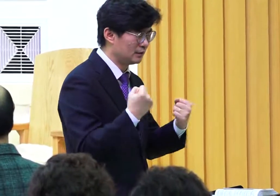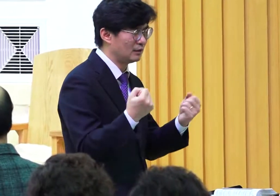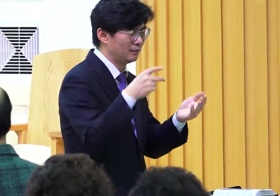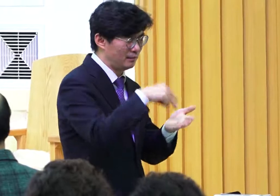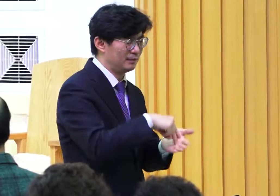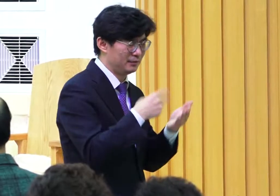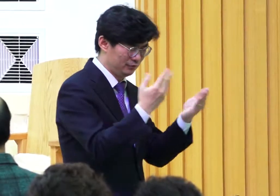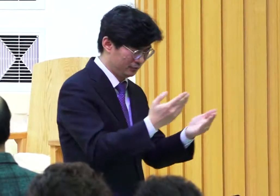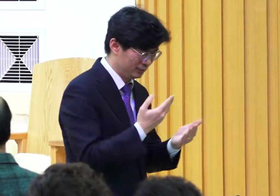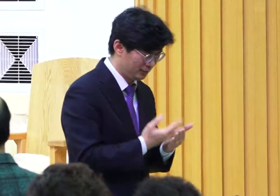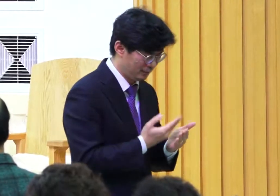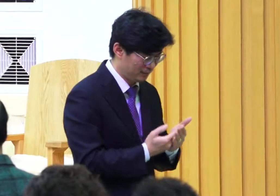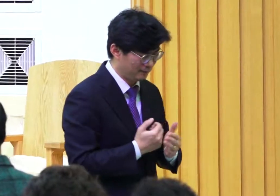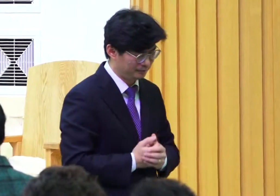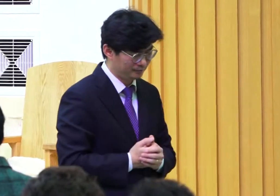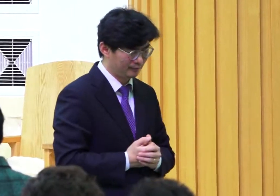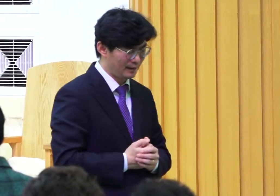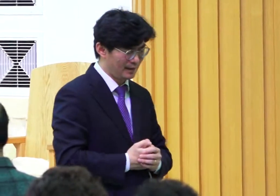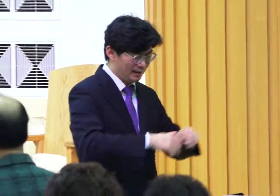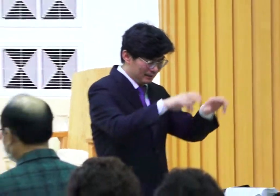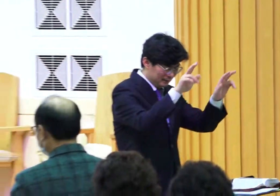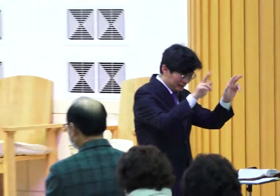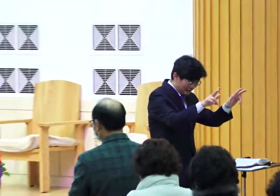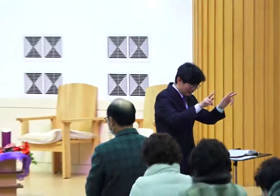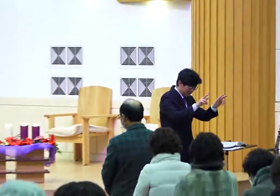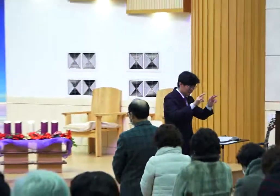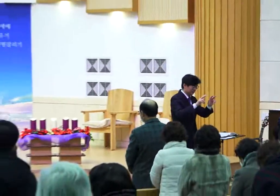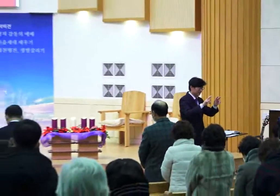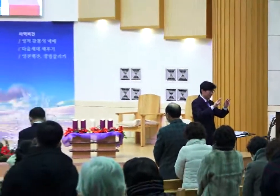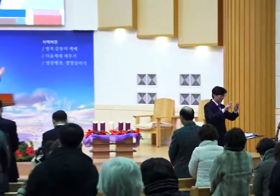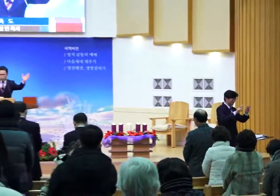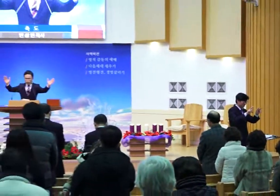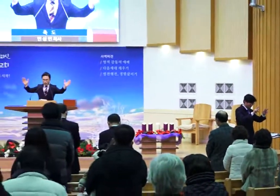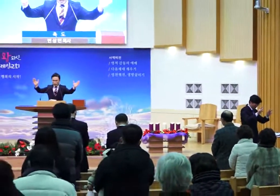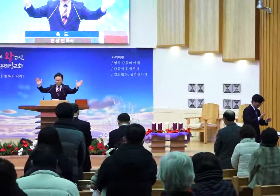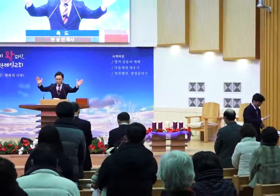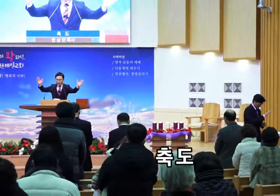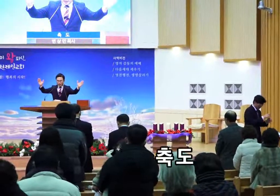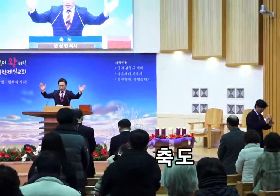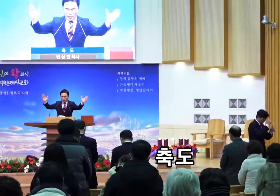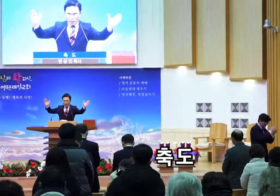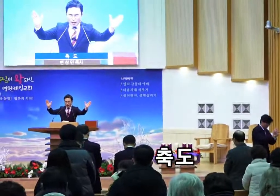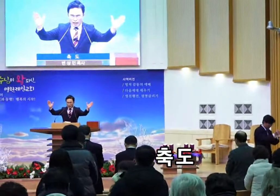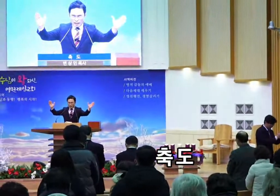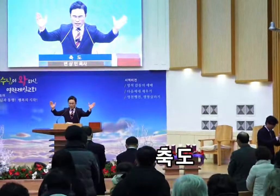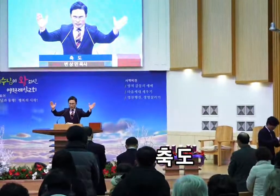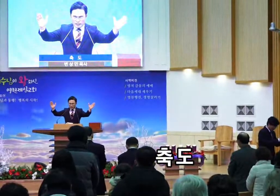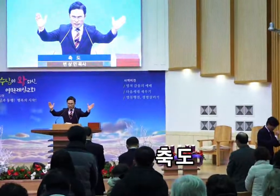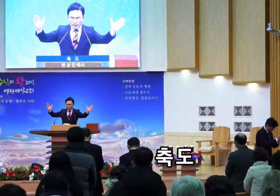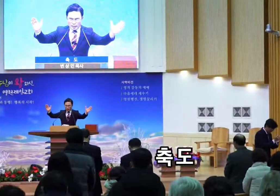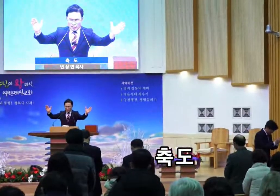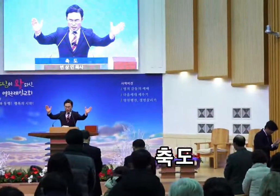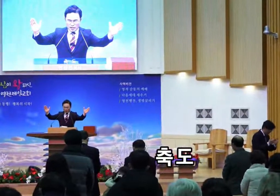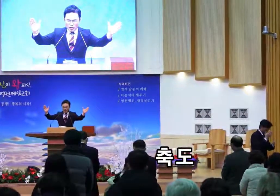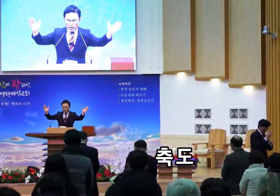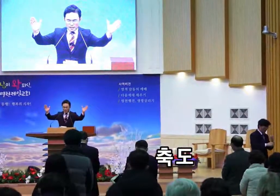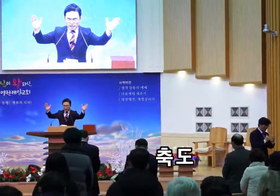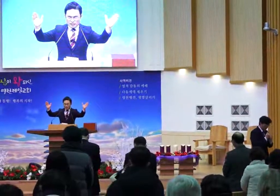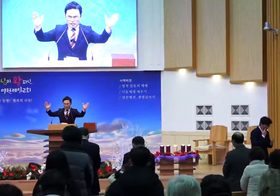세워 주시옵소서. 이제는 우리 구주 예수 그리스도의 은혜와 하나님